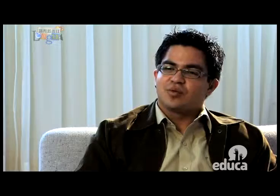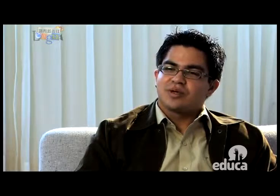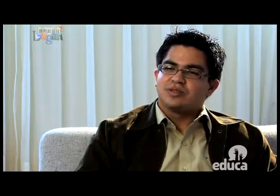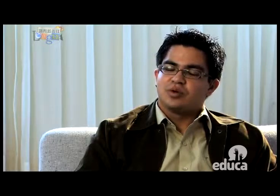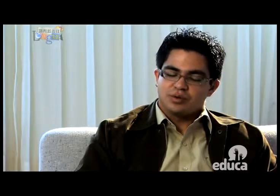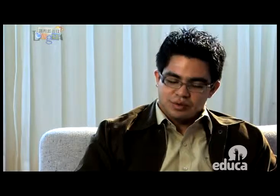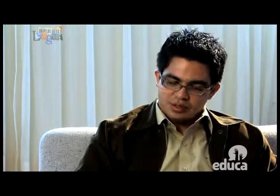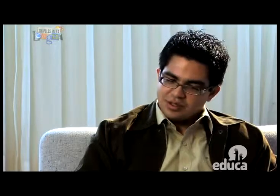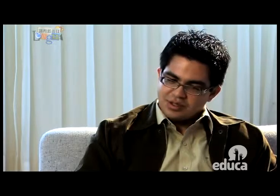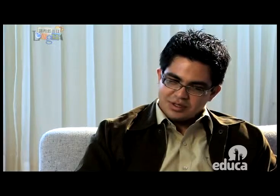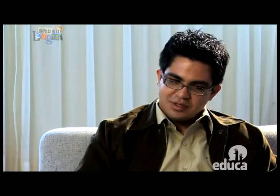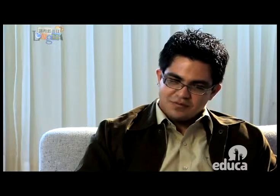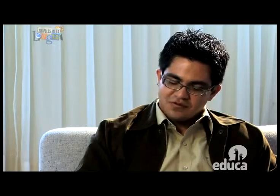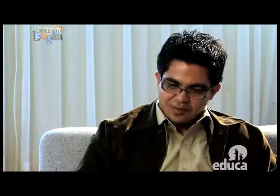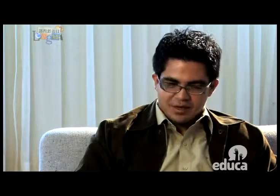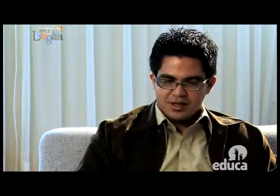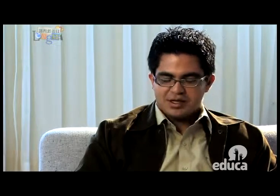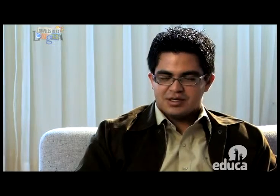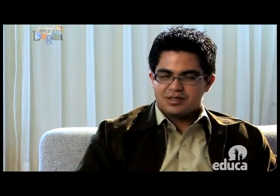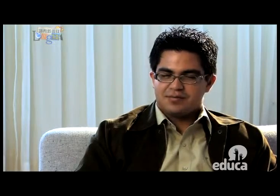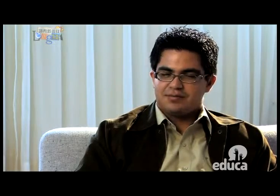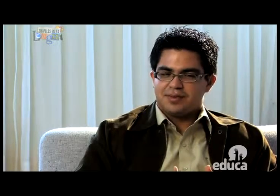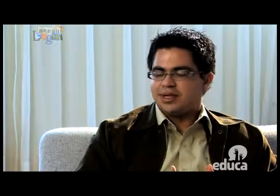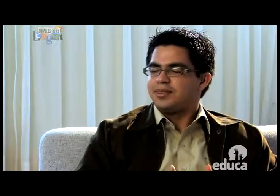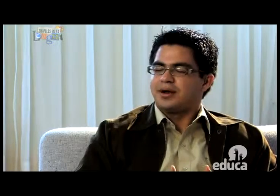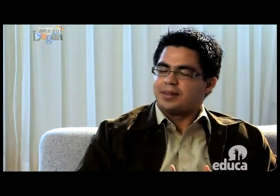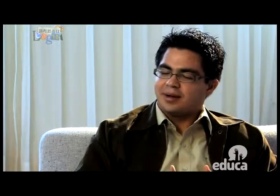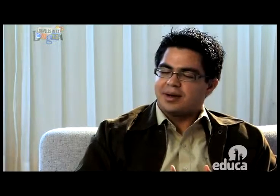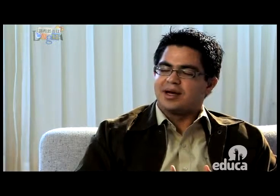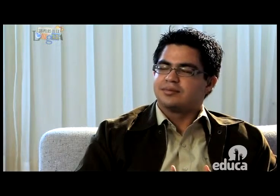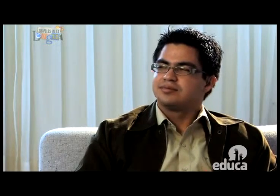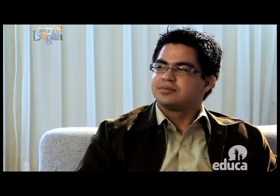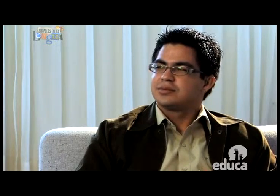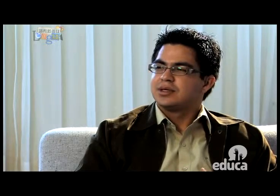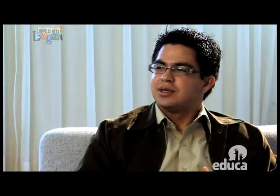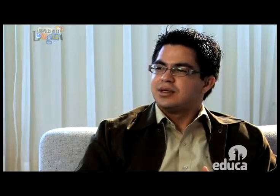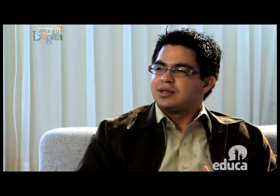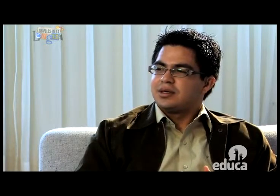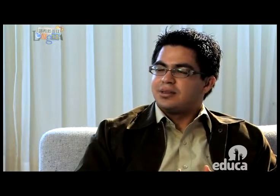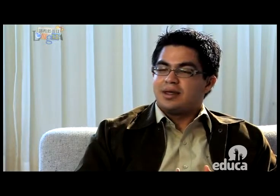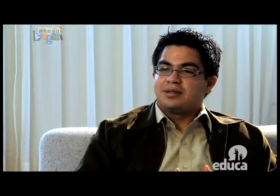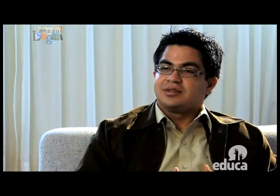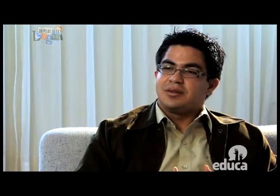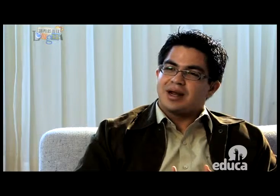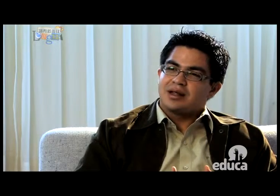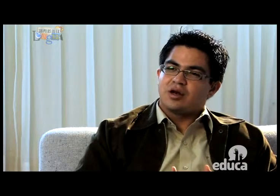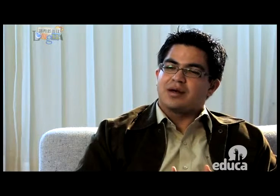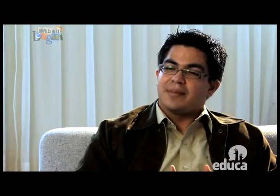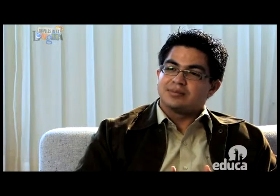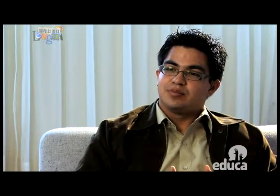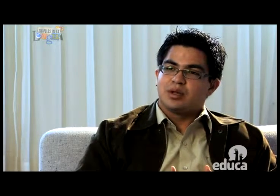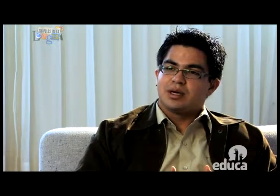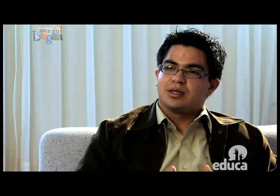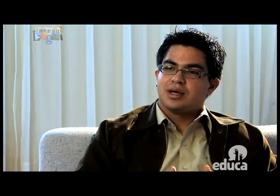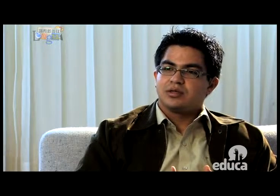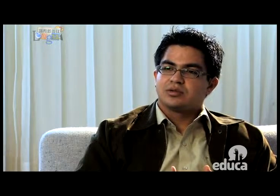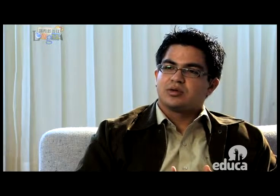formación. Mi familia me trataba de enseñar lo que más pueda. Ellos son los que más